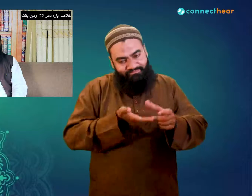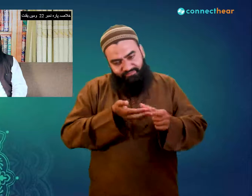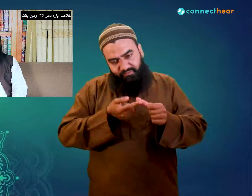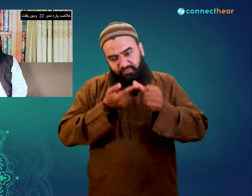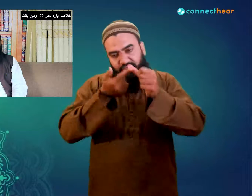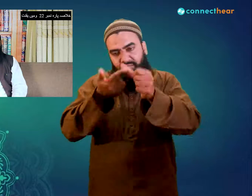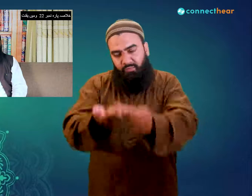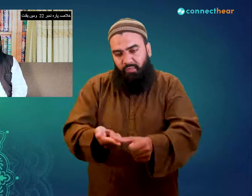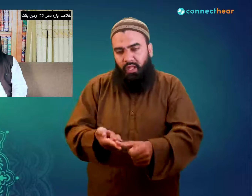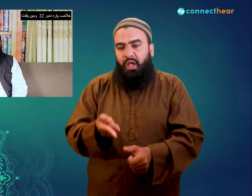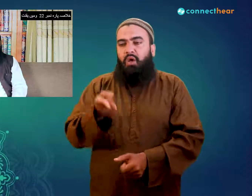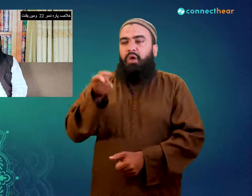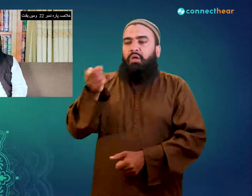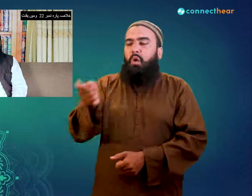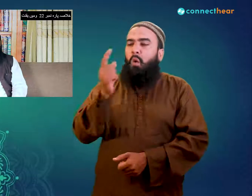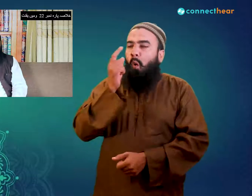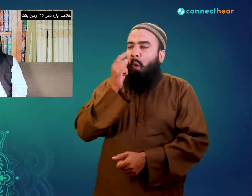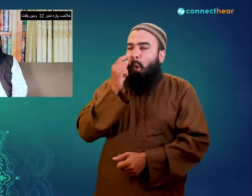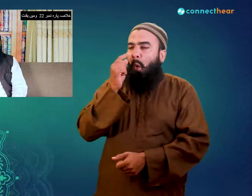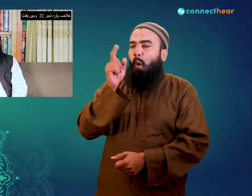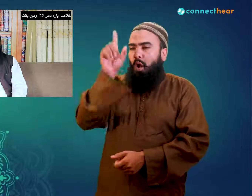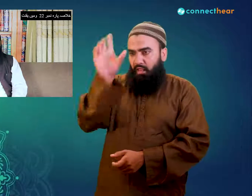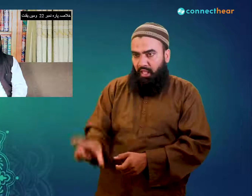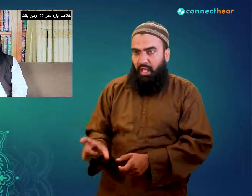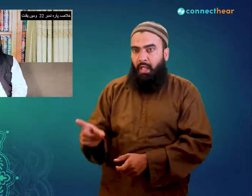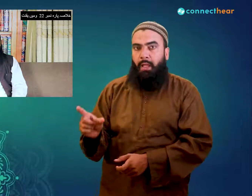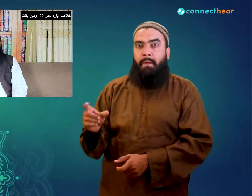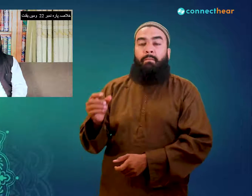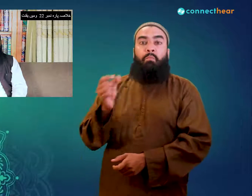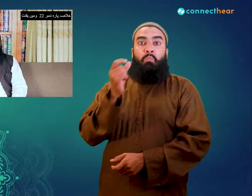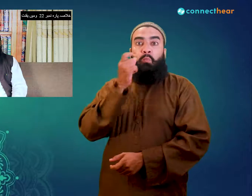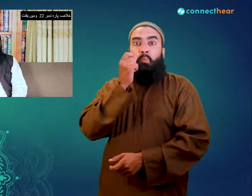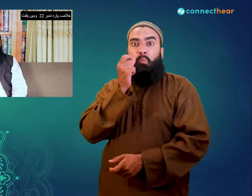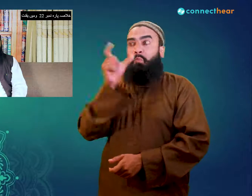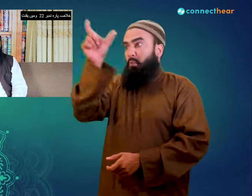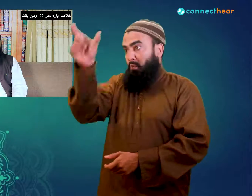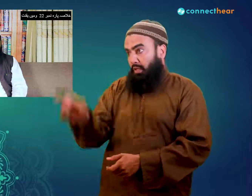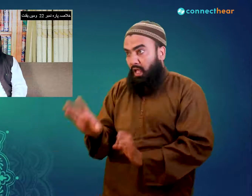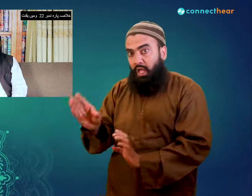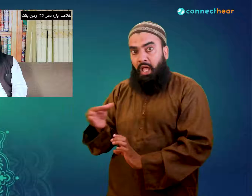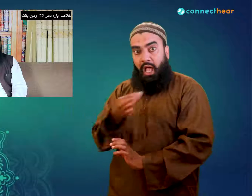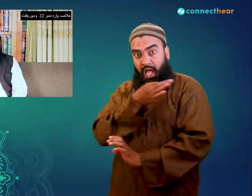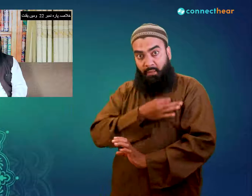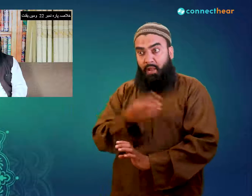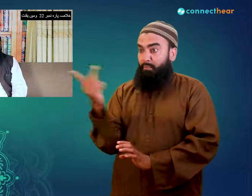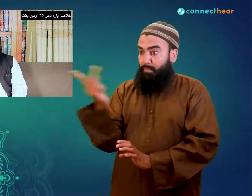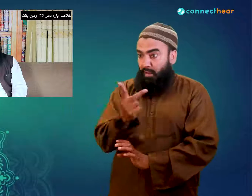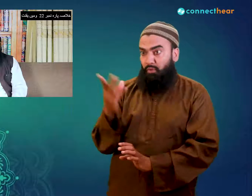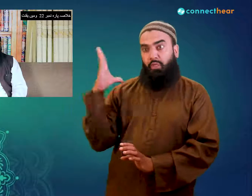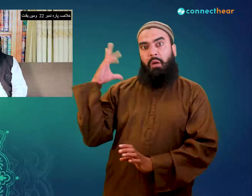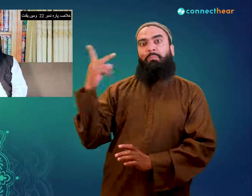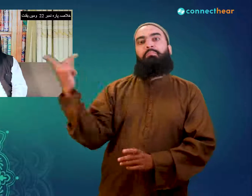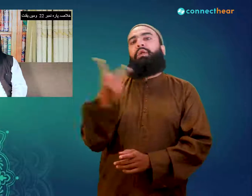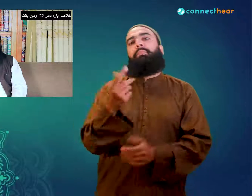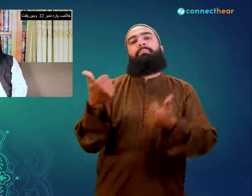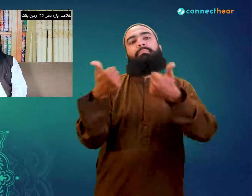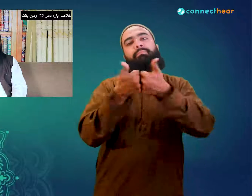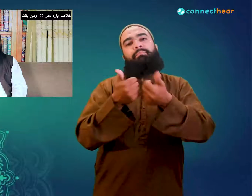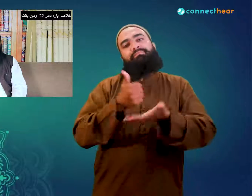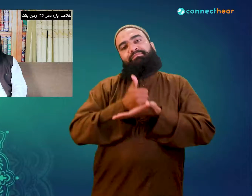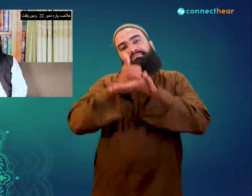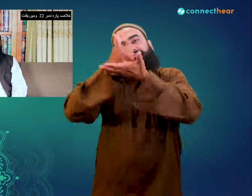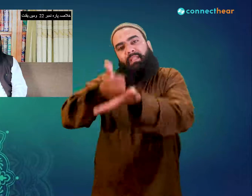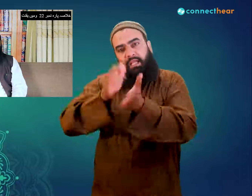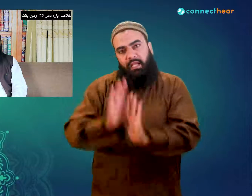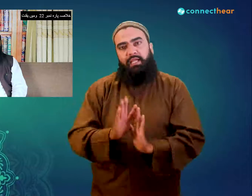کہ اعمال اگر وہ کریں گی تو اجر میں مردوں سے وہ کم اور پیچھے نہیں رہیں گی، بلکہ بعض تو